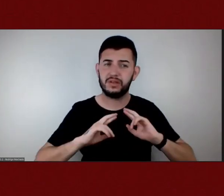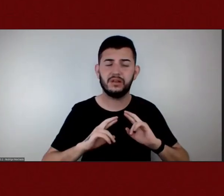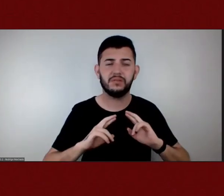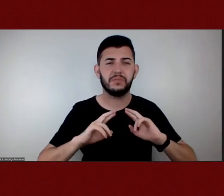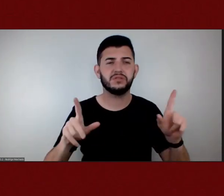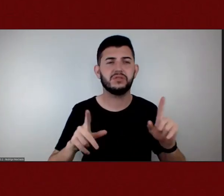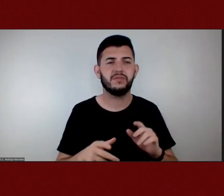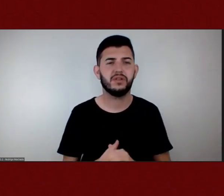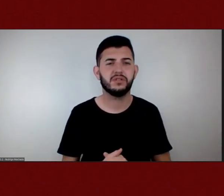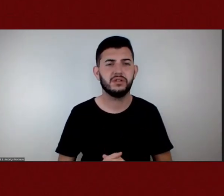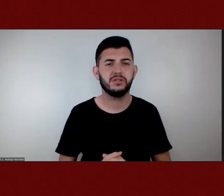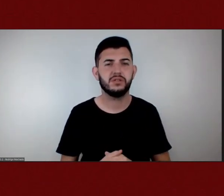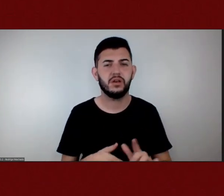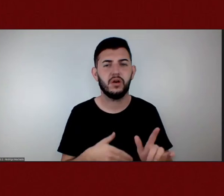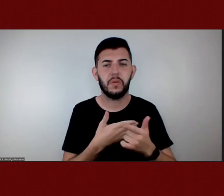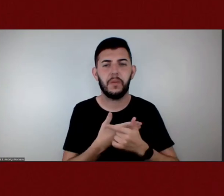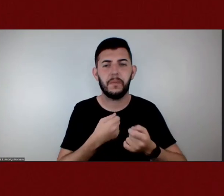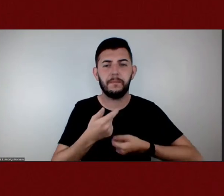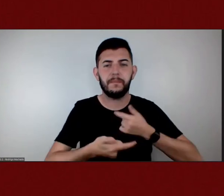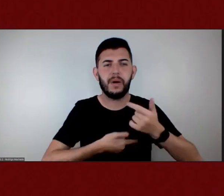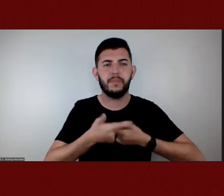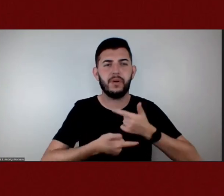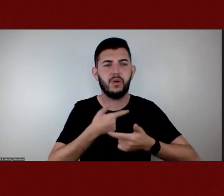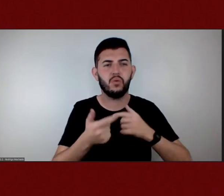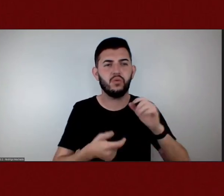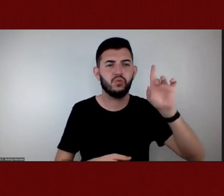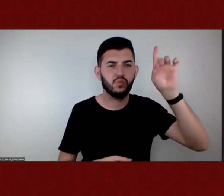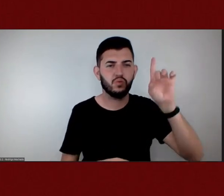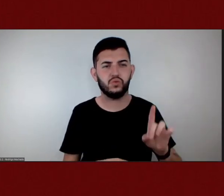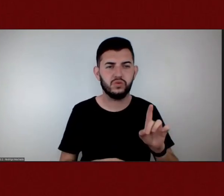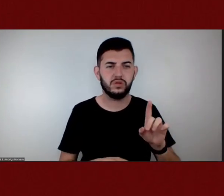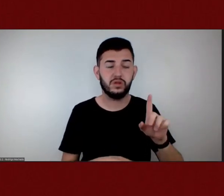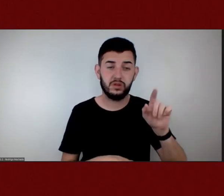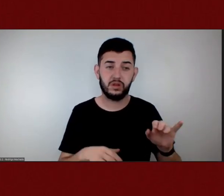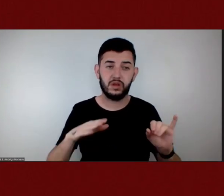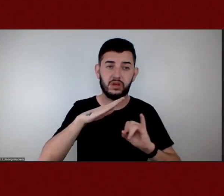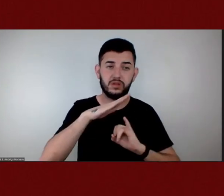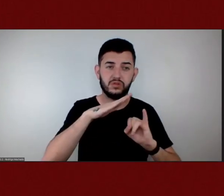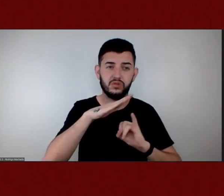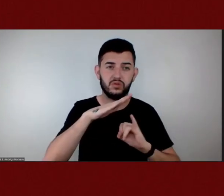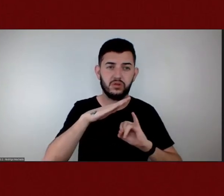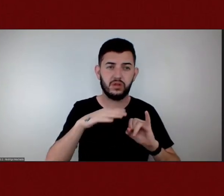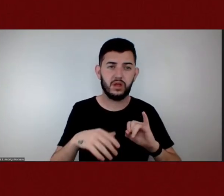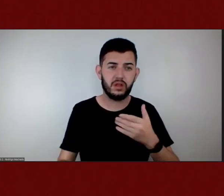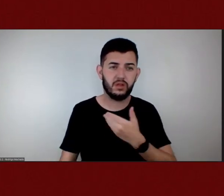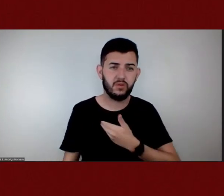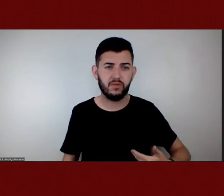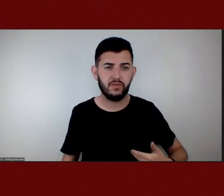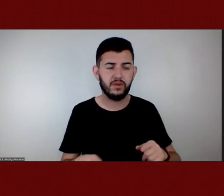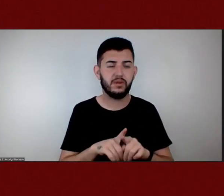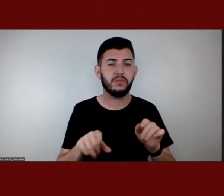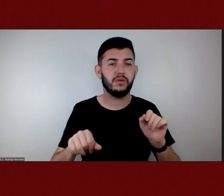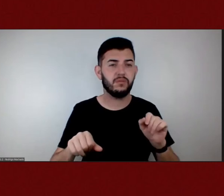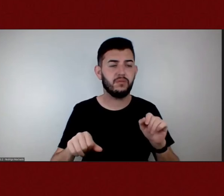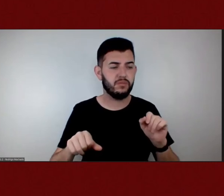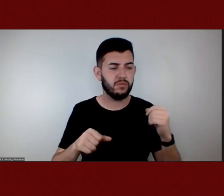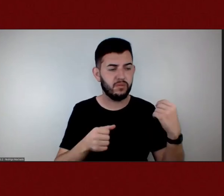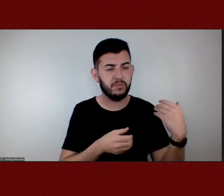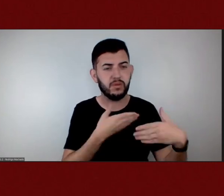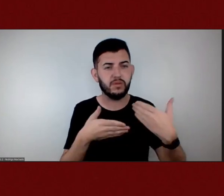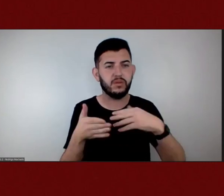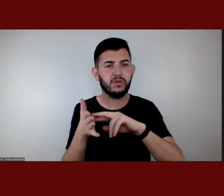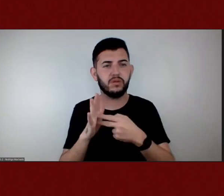sobre o papel do direito da institucionalidade estatal num processo de mudança social que